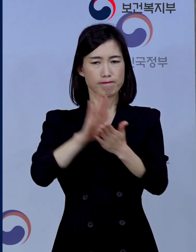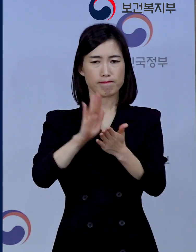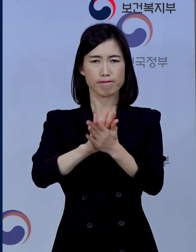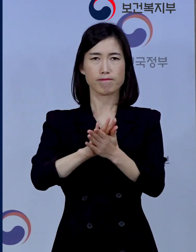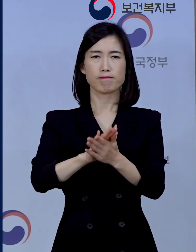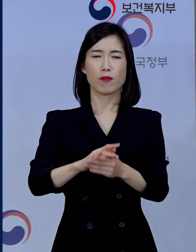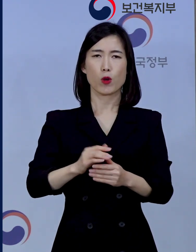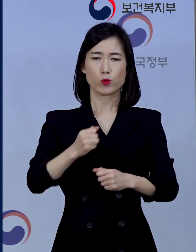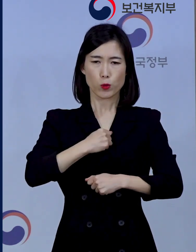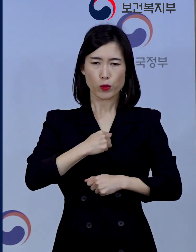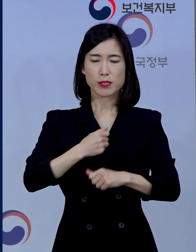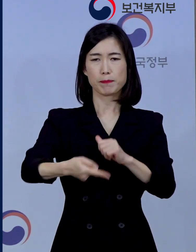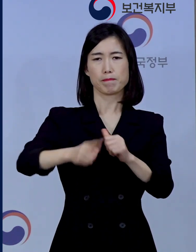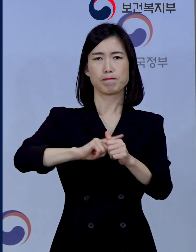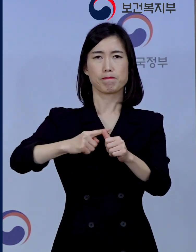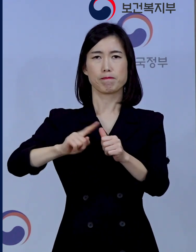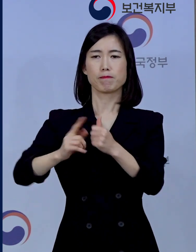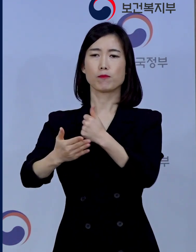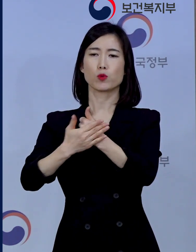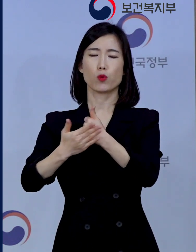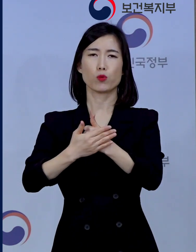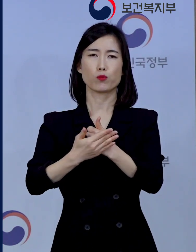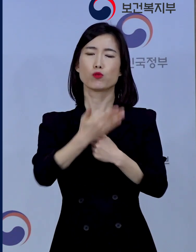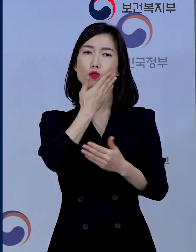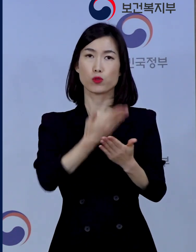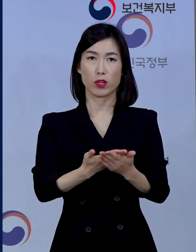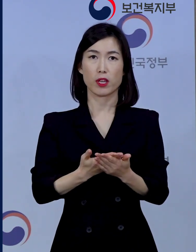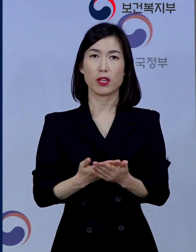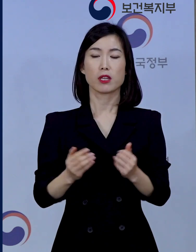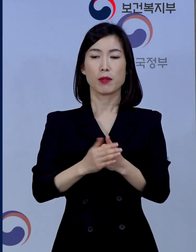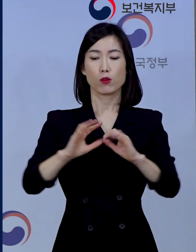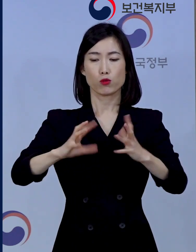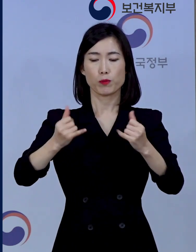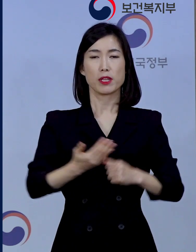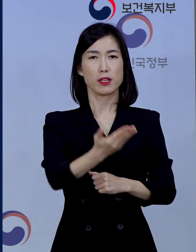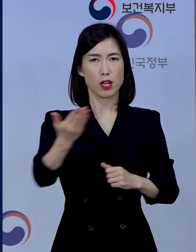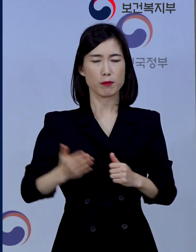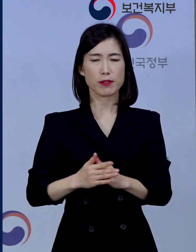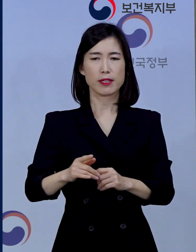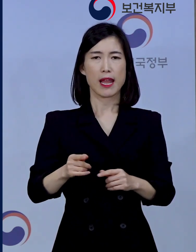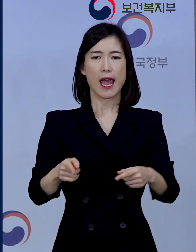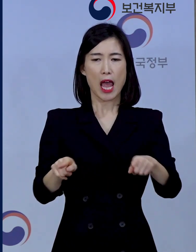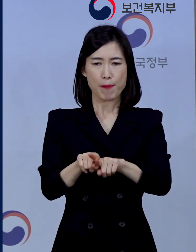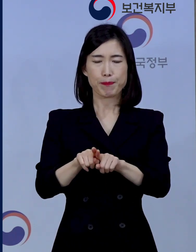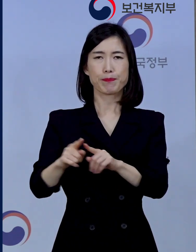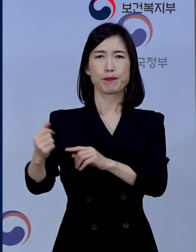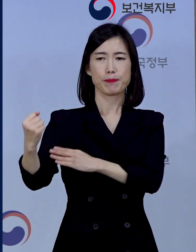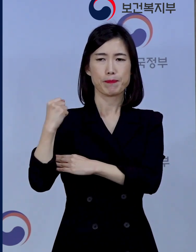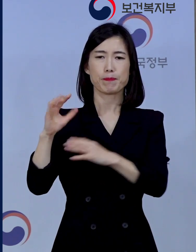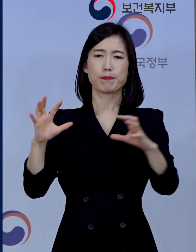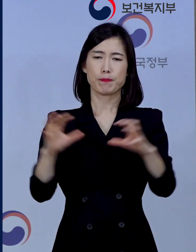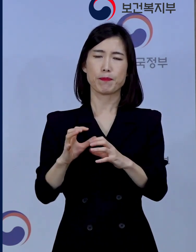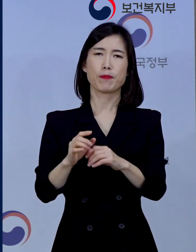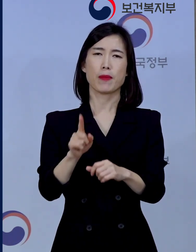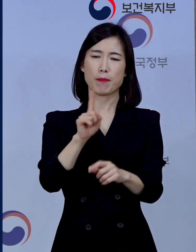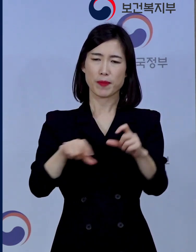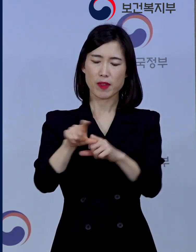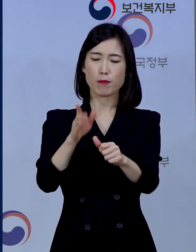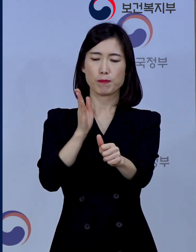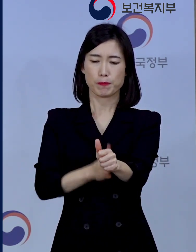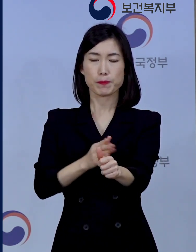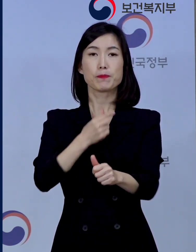실천과 동참이 훨씬 더 중요합니다. 국민 여러분들께서도 함께 힘을 합쳐 주시기를